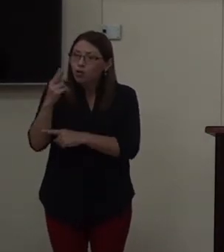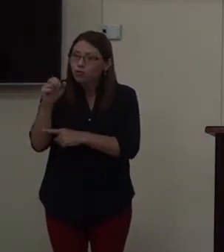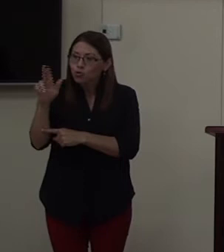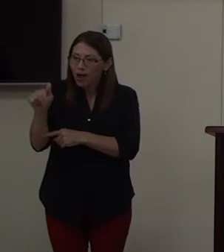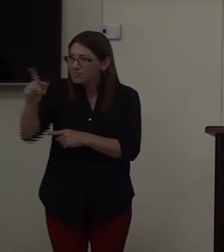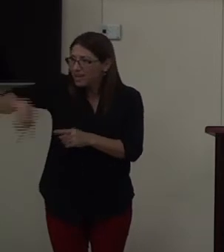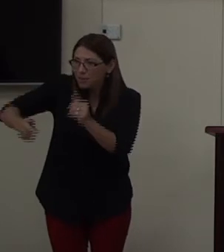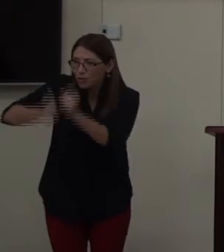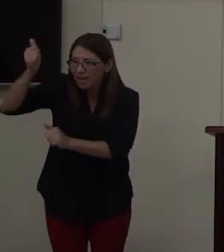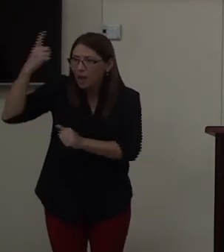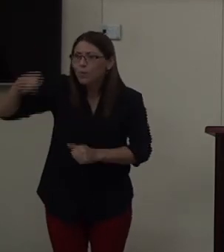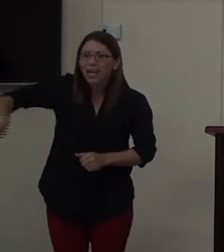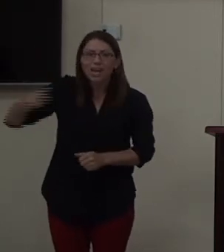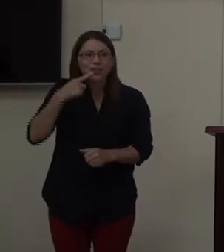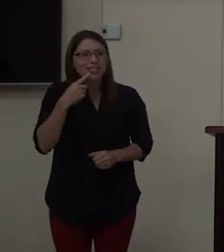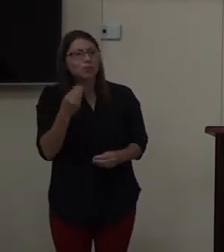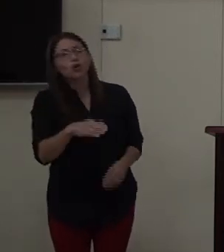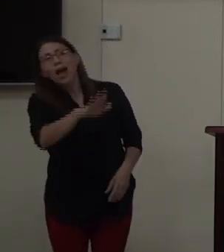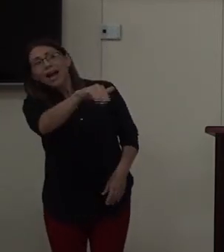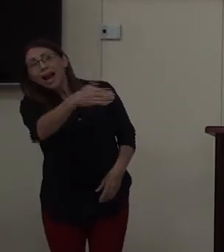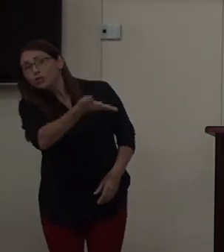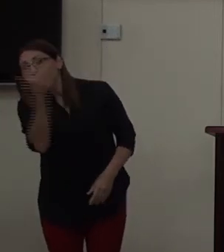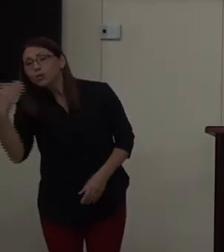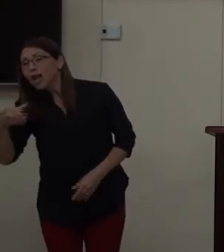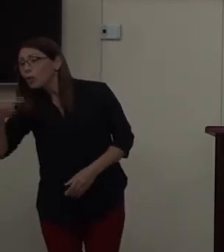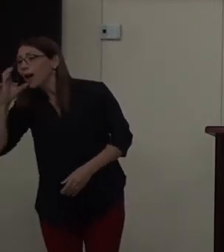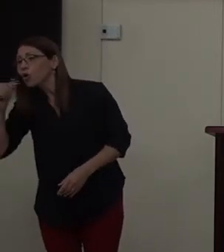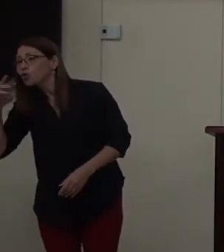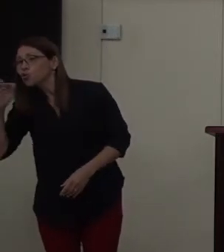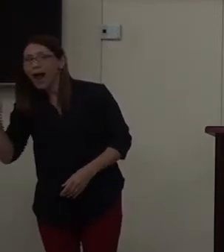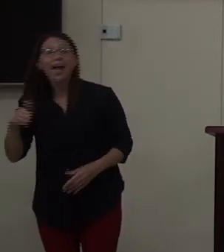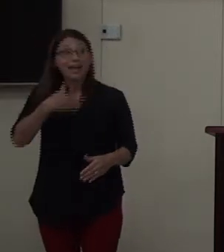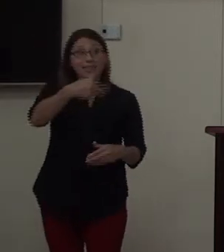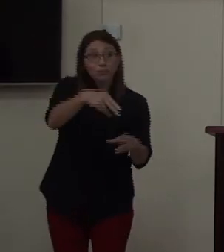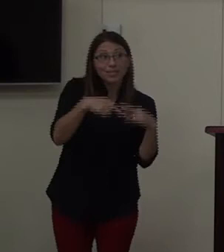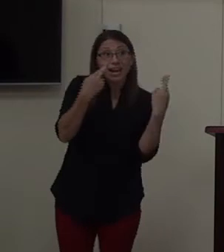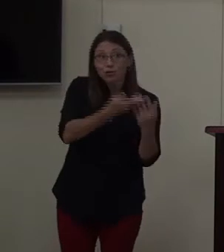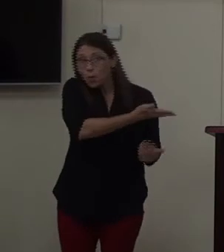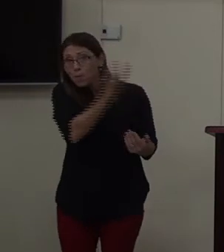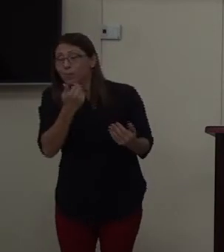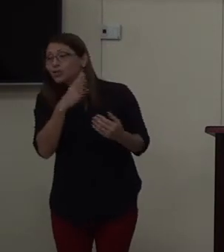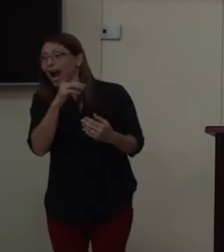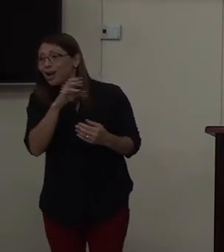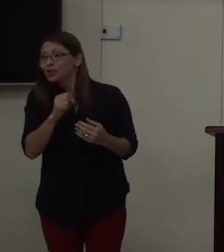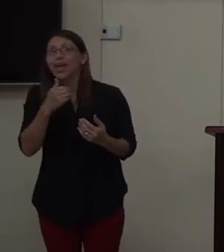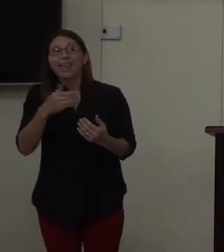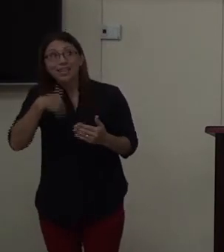esa palabra, porque ellos decían mucho, Carlos, vamos a tomar osho. Carlos, después de la reunión tenemos osho. Entonces aprendí que osho